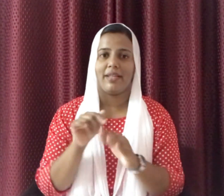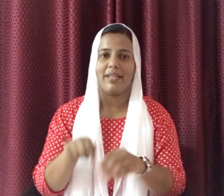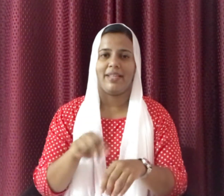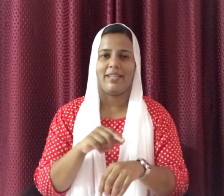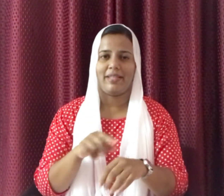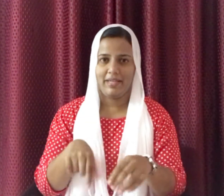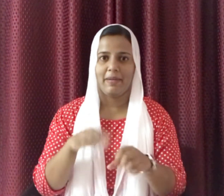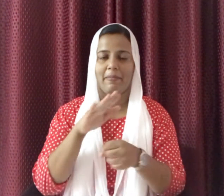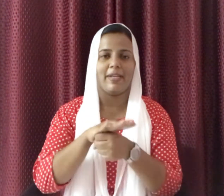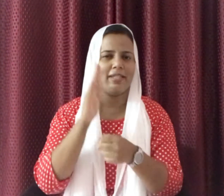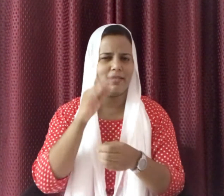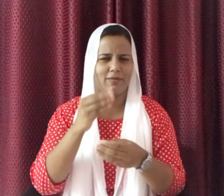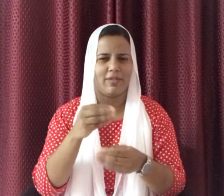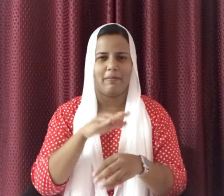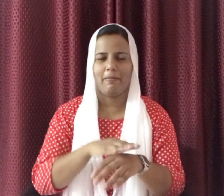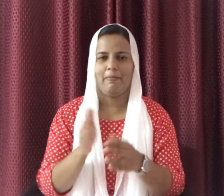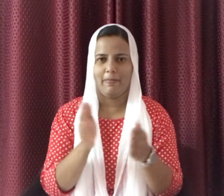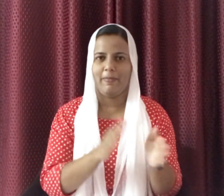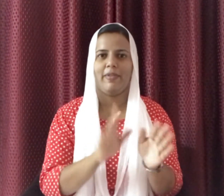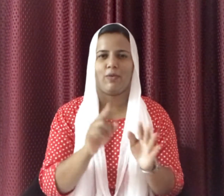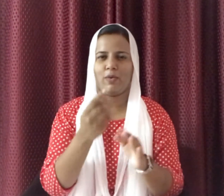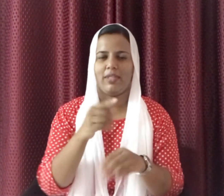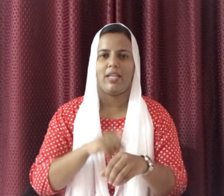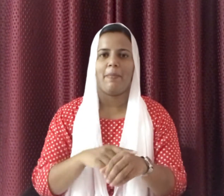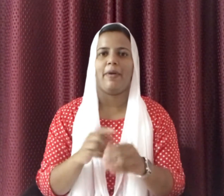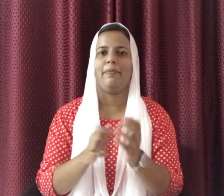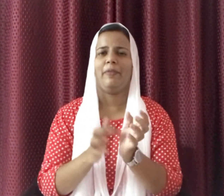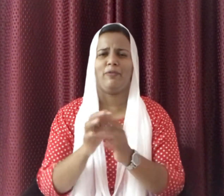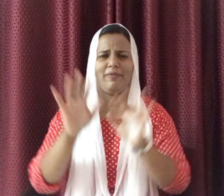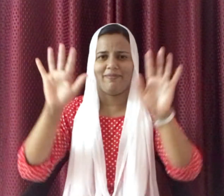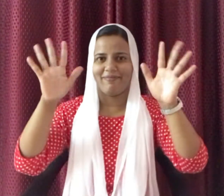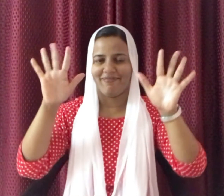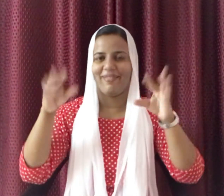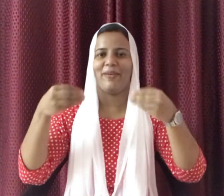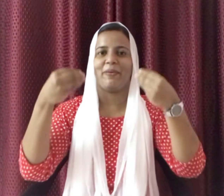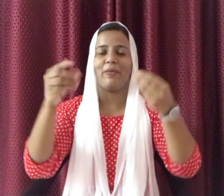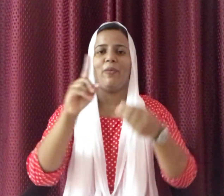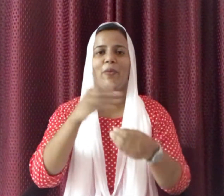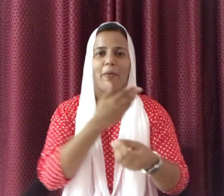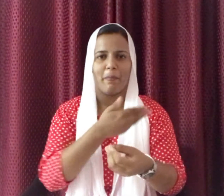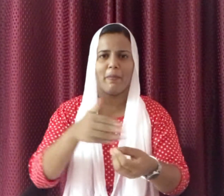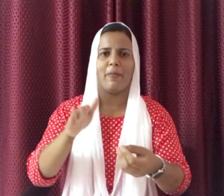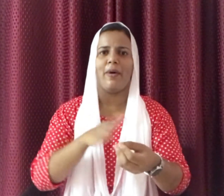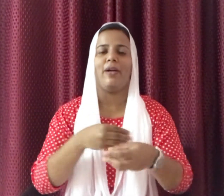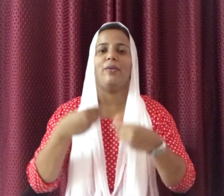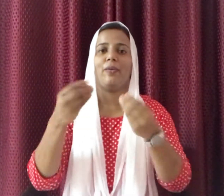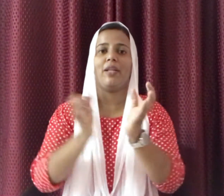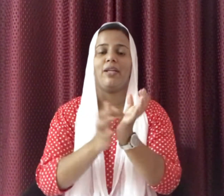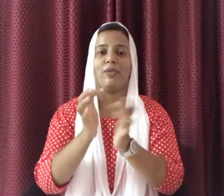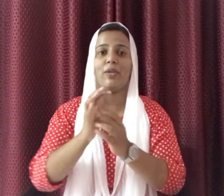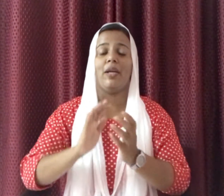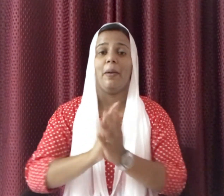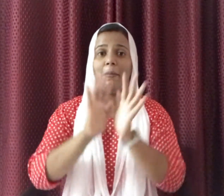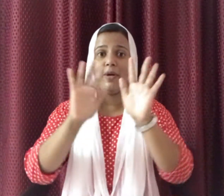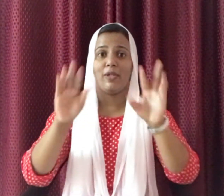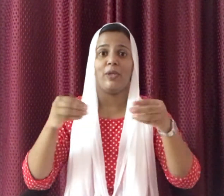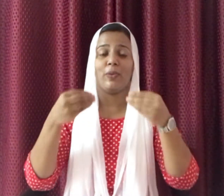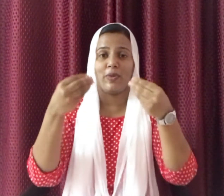മെസ്സേജ് ഒന്ന് പോസ്റ്റ് ചെയ്ത് വെച്ചിട്ട് അല്പസമയം കർത്താവിനെ ഒന്ന് പായി കൈകളൊക്കെ ഒന്ന് അടിച്ച് ഒരു പാട്ടുമൊക്കെ പാടിയുകൊണ്ട് മഹത്വപ്പെടുത്ത് കർത്താവ് ചെയ്ത നന്മകളെ ഒന്ന് ഓർത്ത്